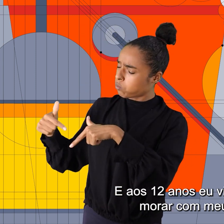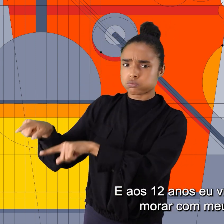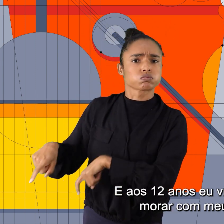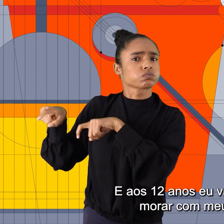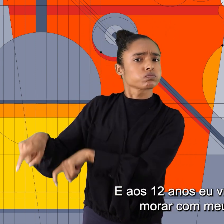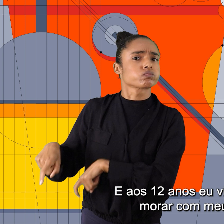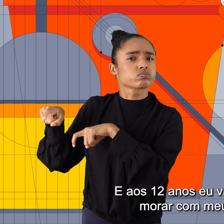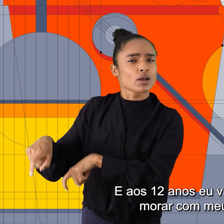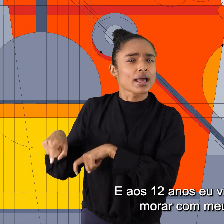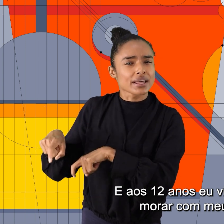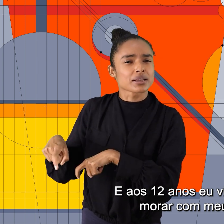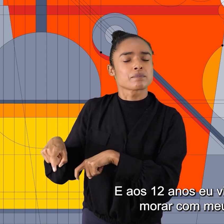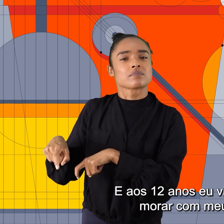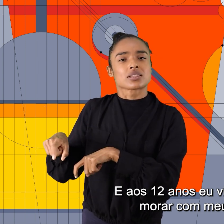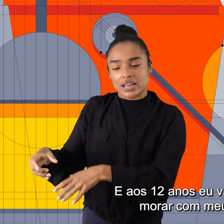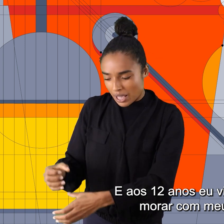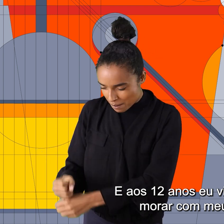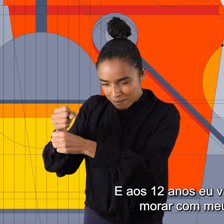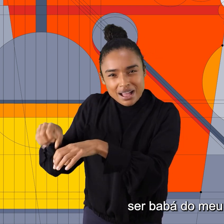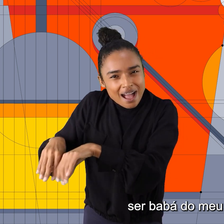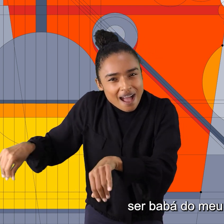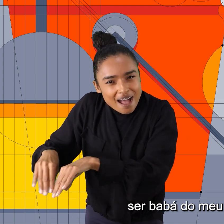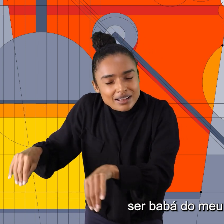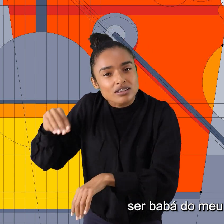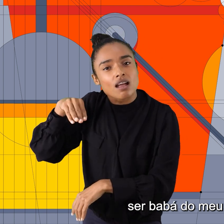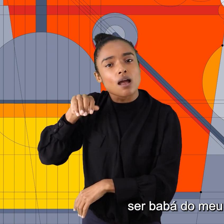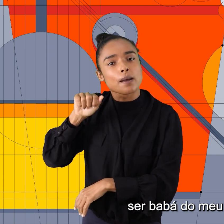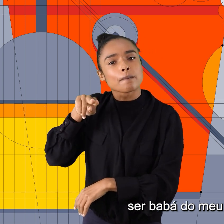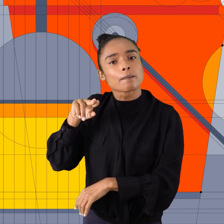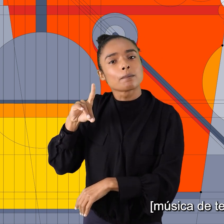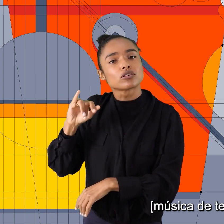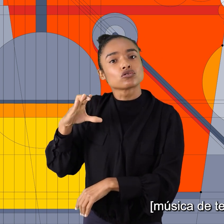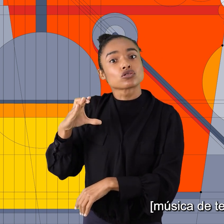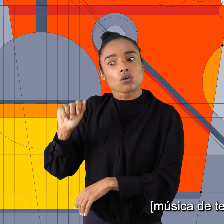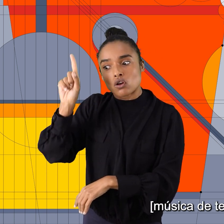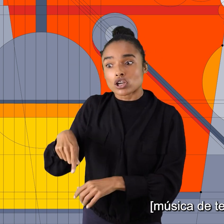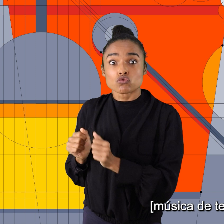aos 12 anos eu vim pro Pará, morar com meu irmão, ser babá do meu sobrinho.